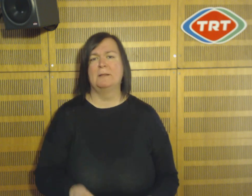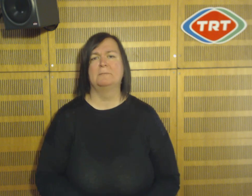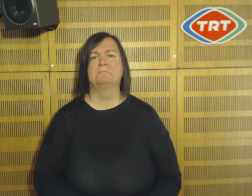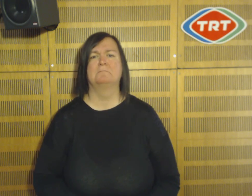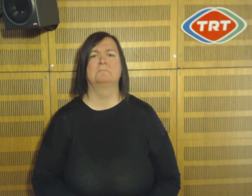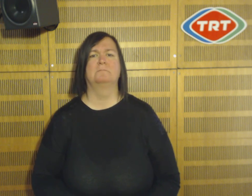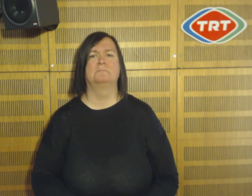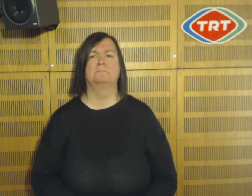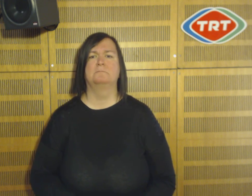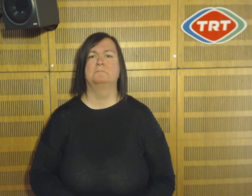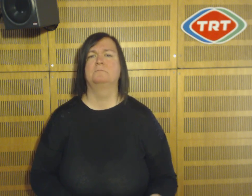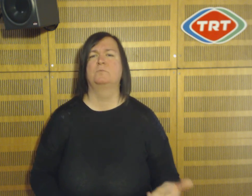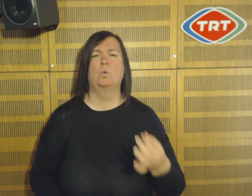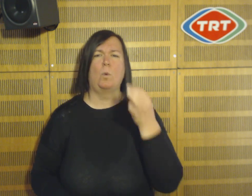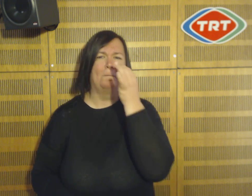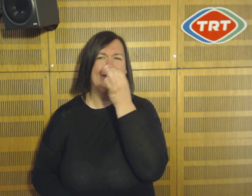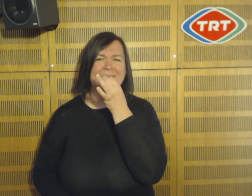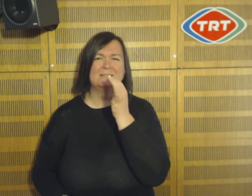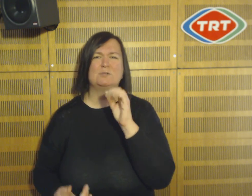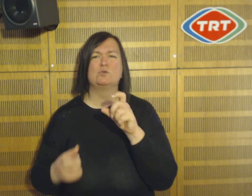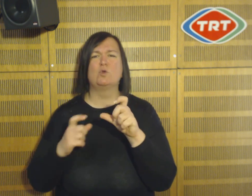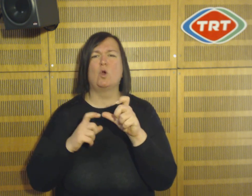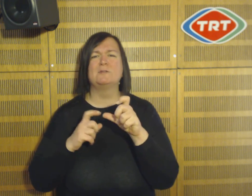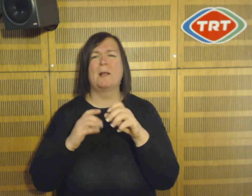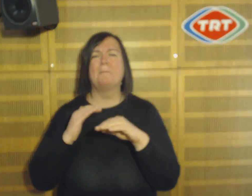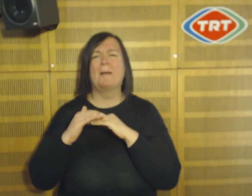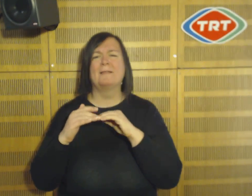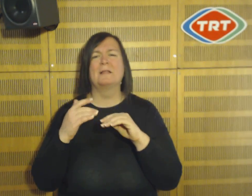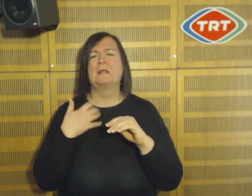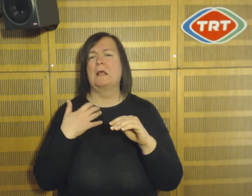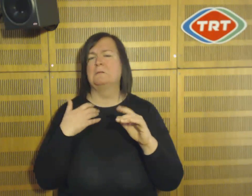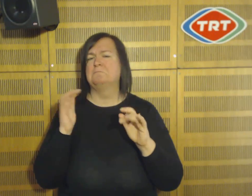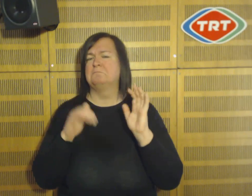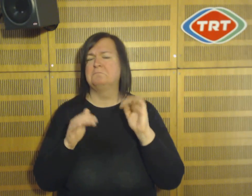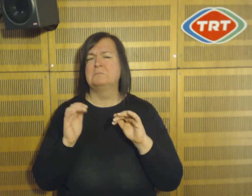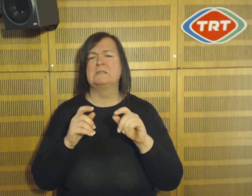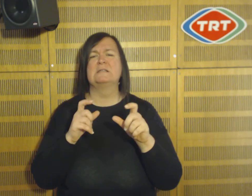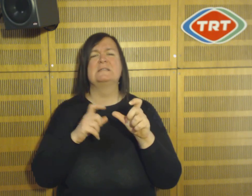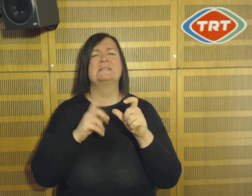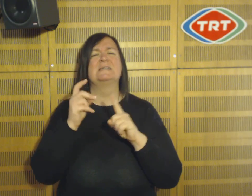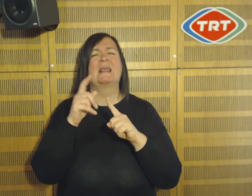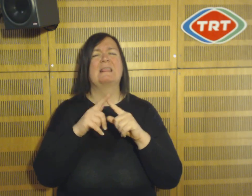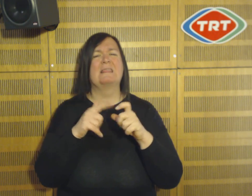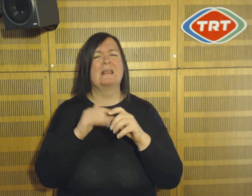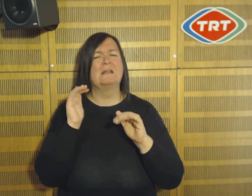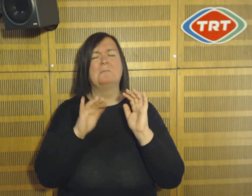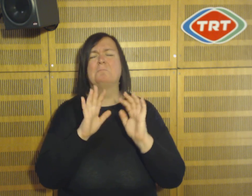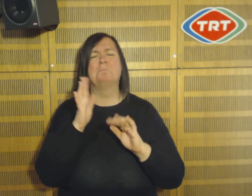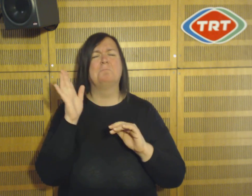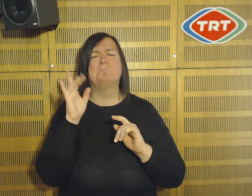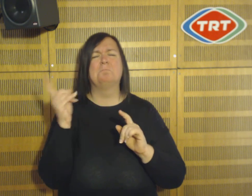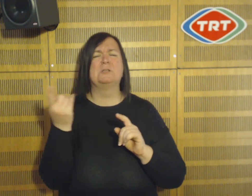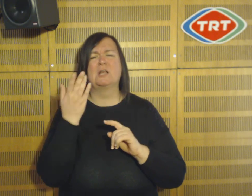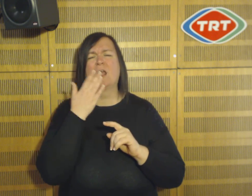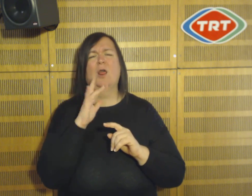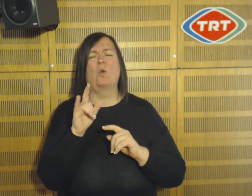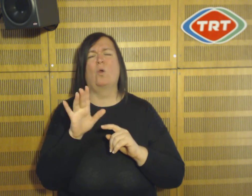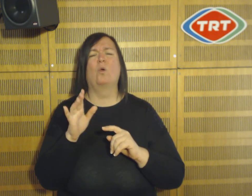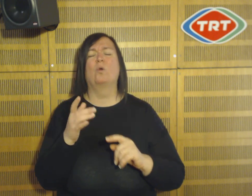Eee çok basit sosyal medya hesaplarıyla girebilirler siteye girip başkaca hiçbir şeye gerek kalmayan çok yani